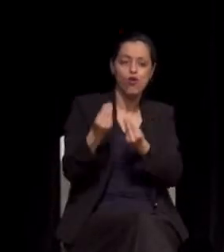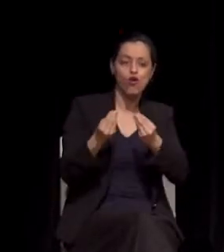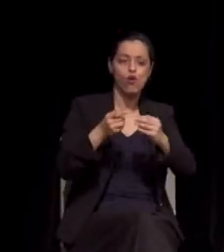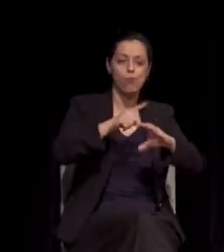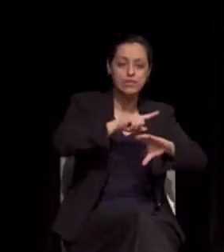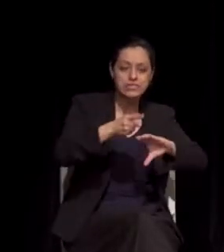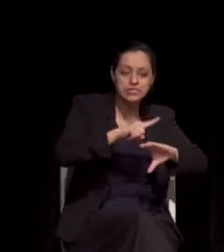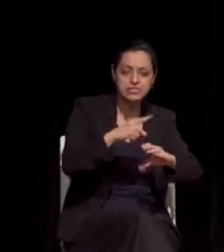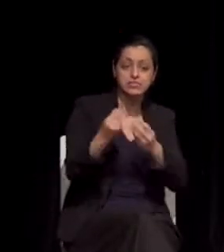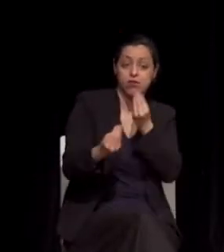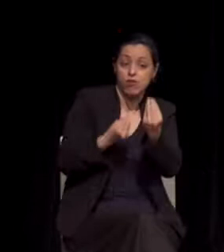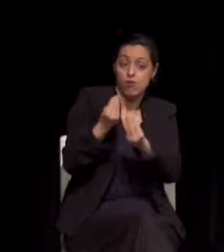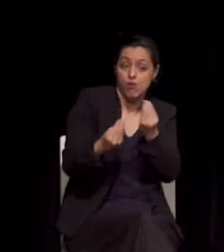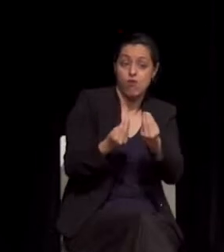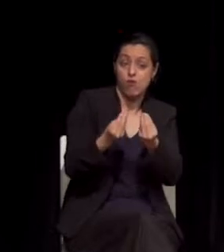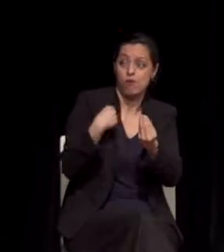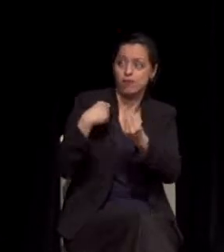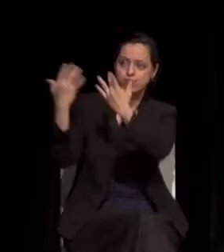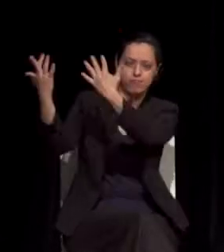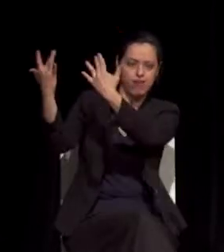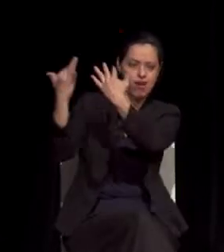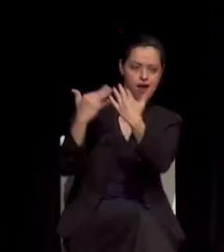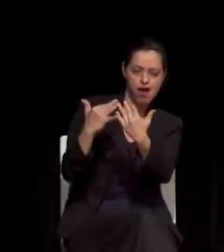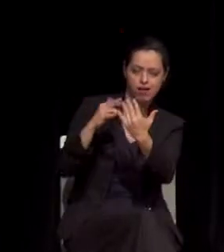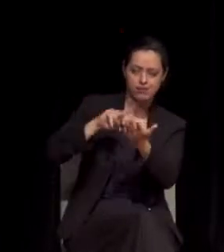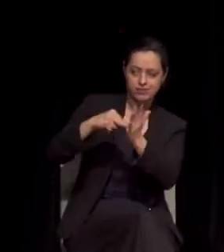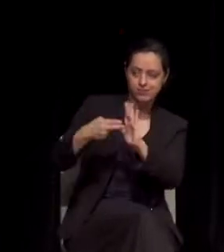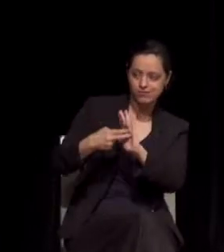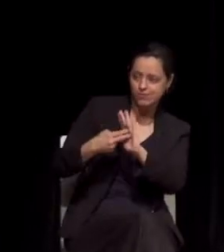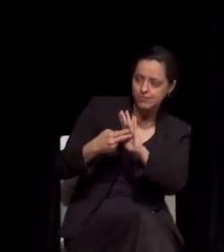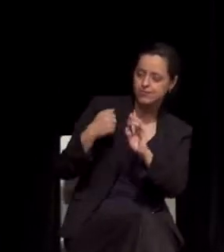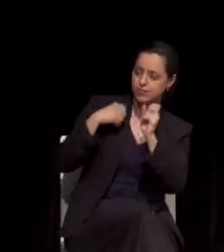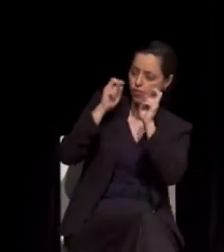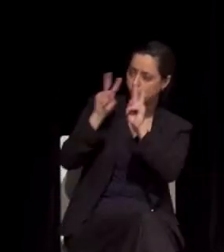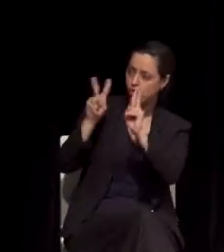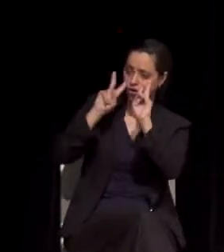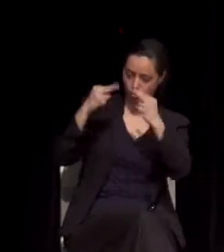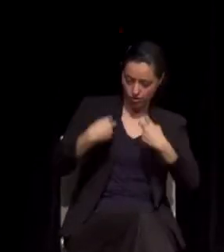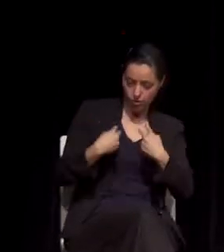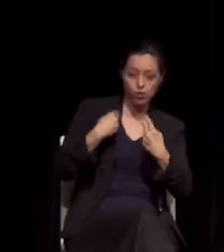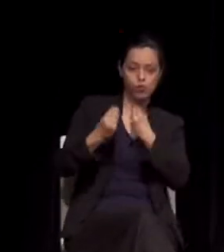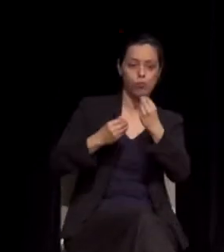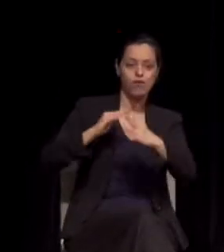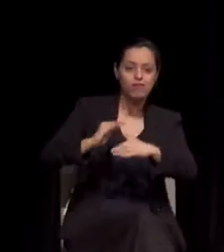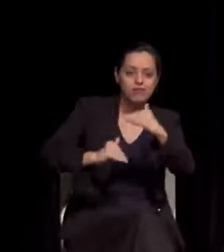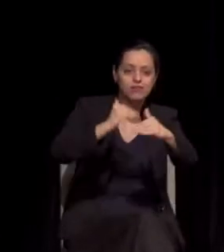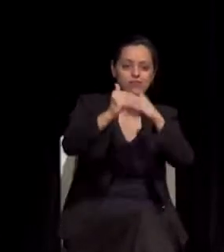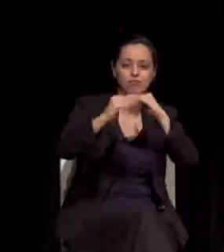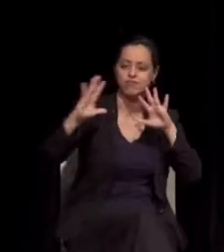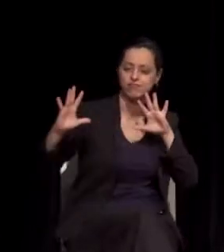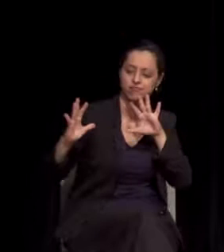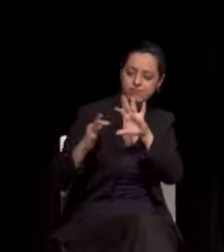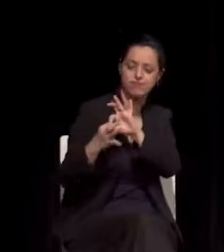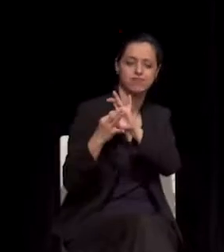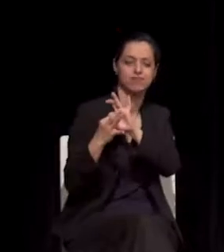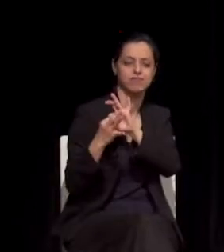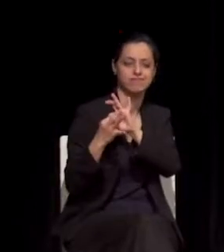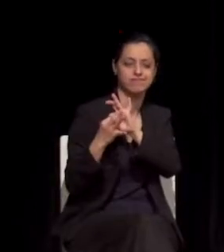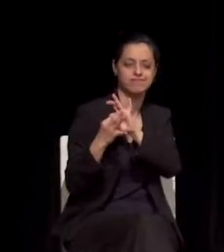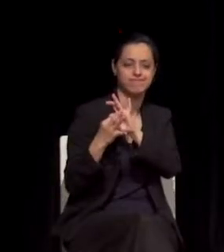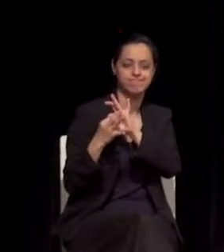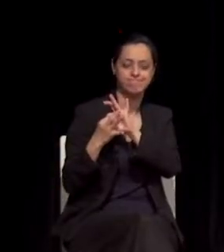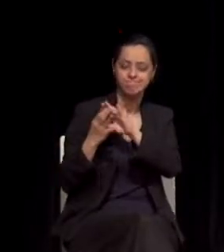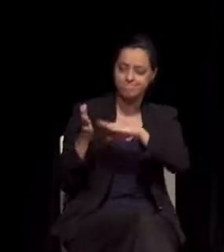tem vindo para cá é possibilidade de pensar o desenvolvimento de uma maneira solidária, de uma maneira